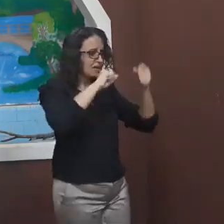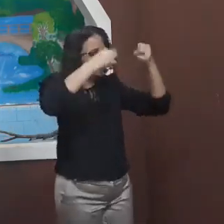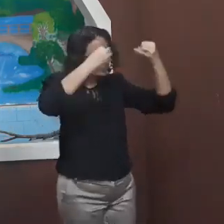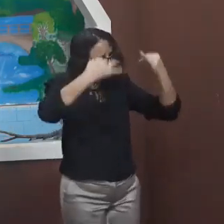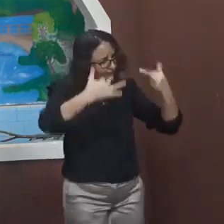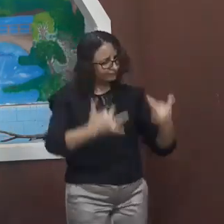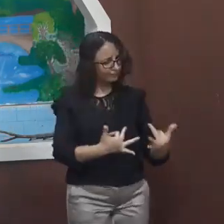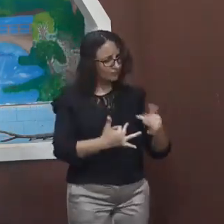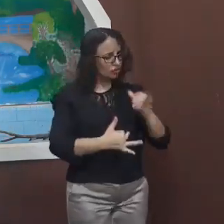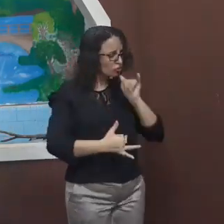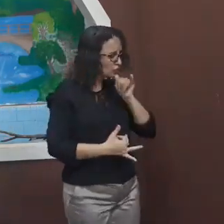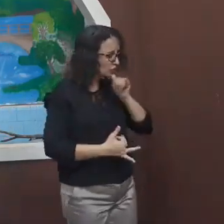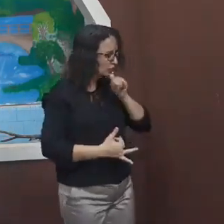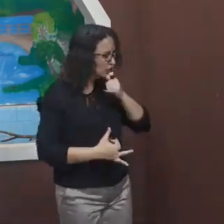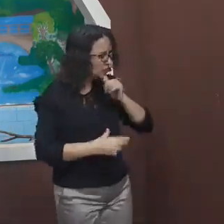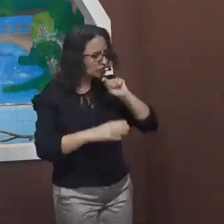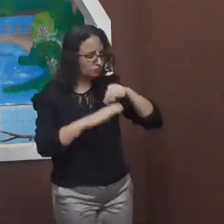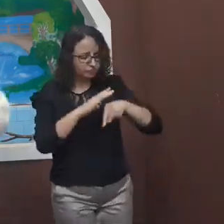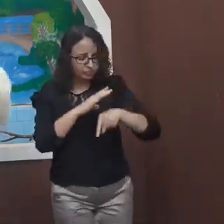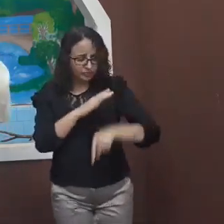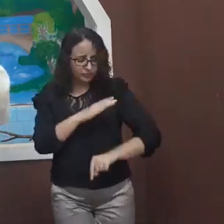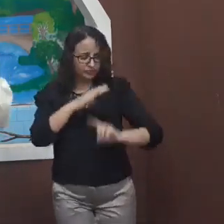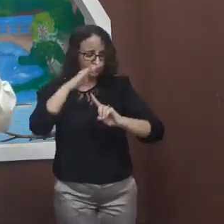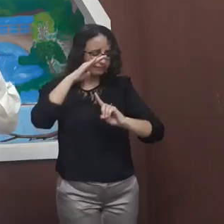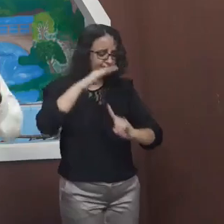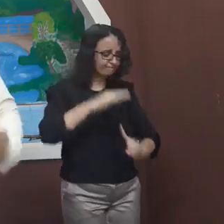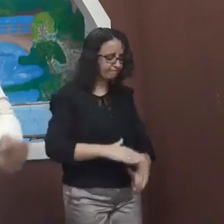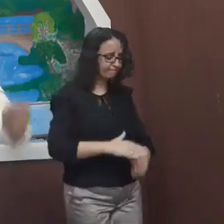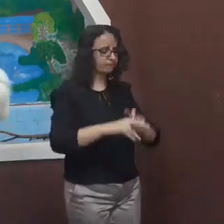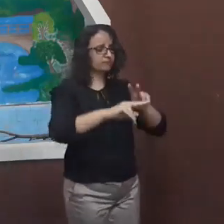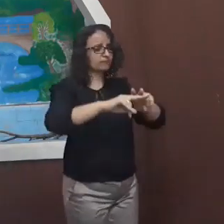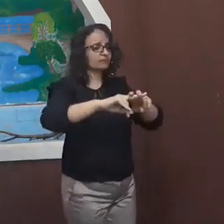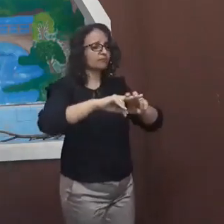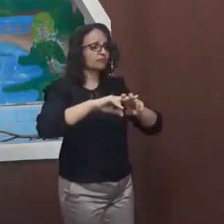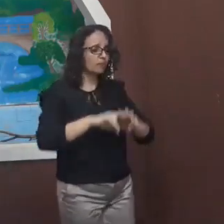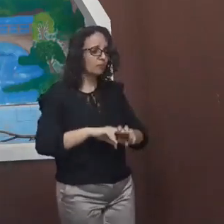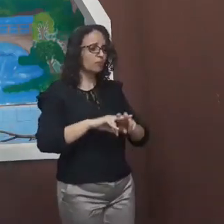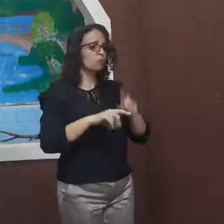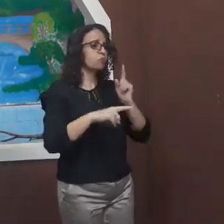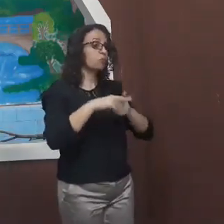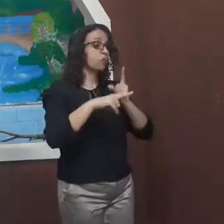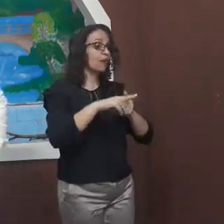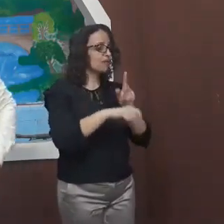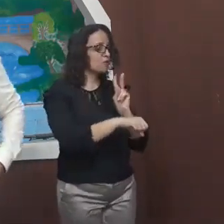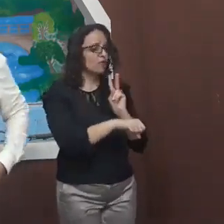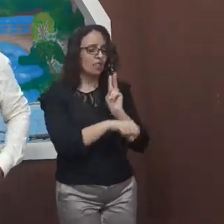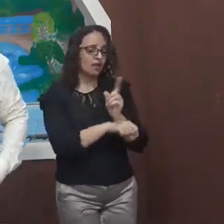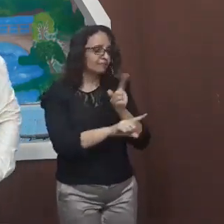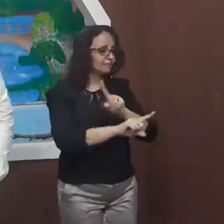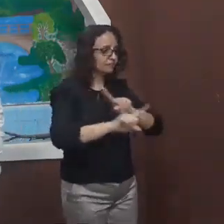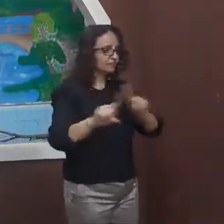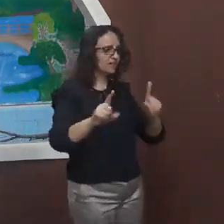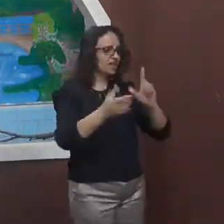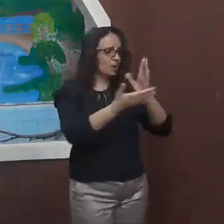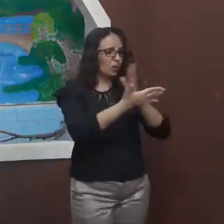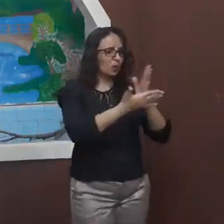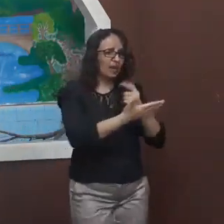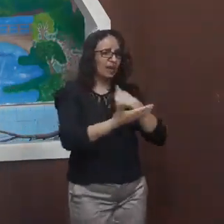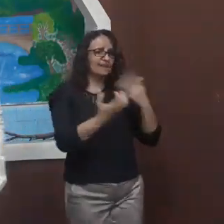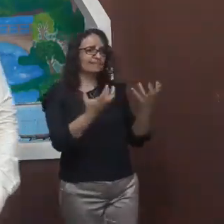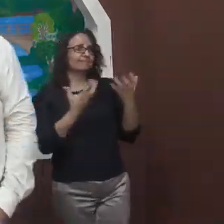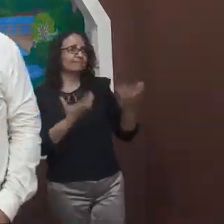na maior tristeza, na maior depressão, devido ao quê? Ele não ter cuidado. Alguns falam assim, olha, eu queria